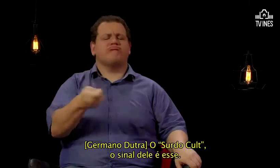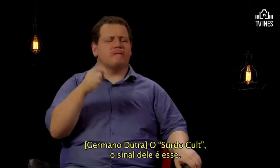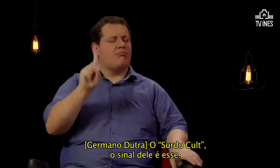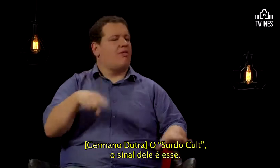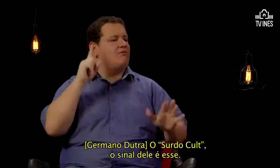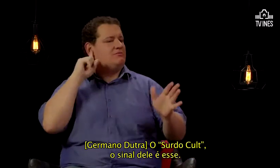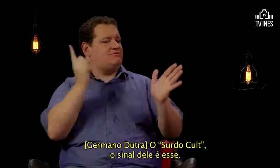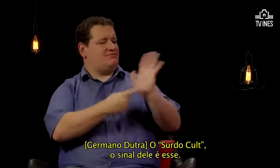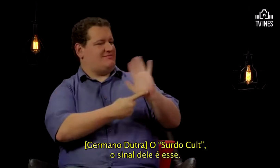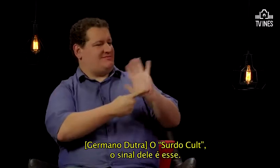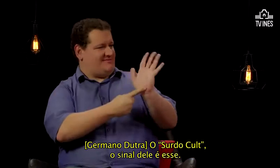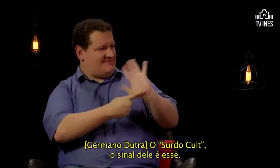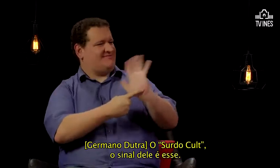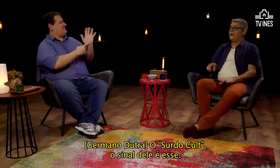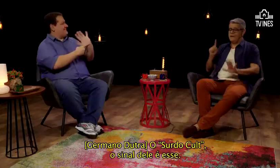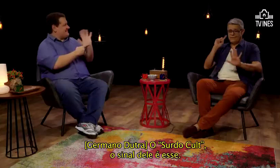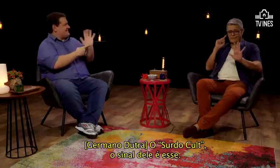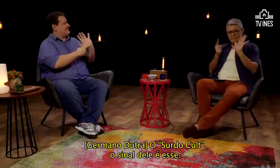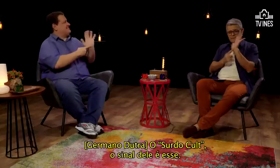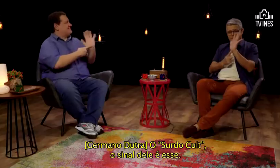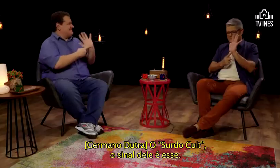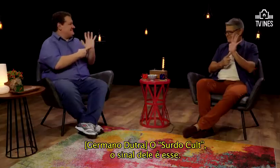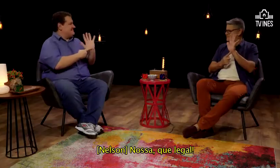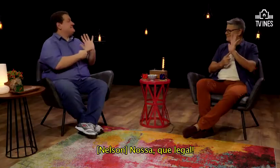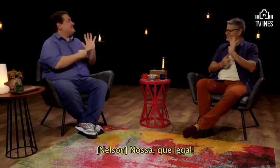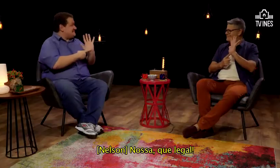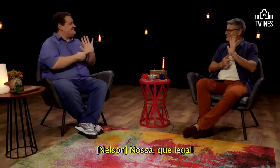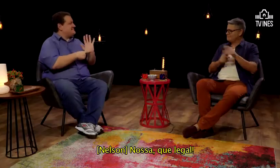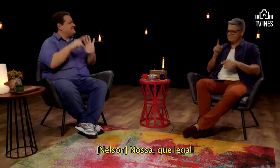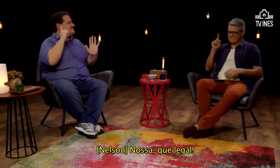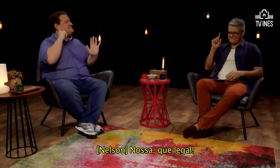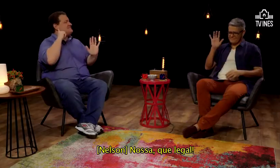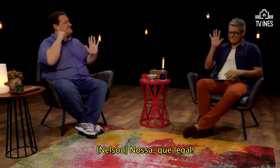Cult, o sinal dele é esse. Nossa, que legal.